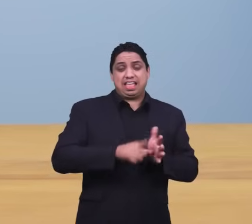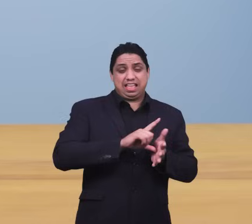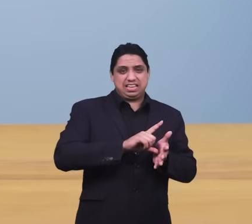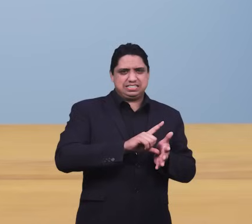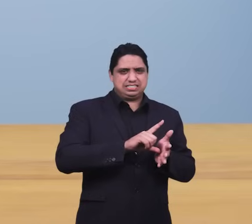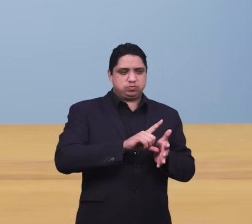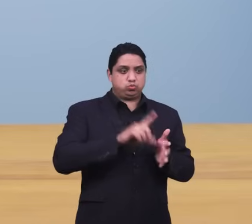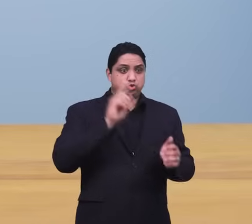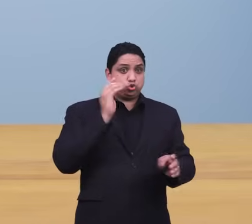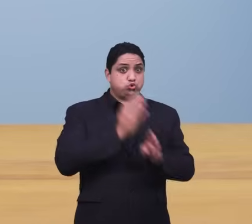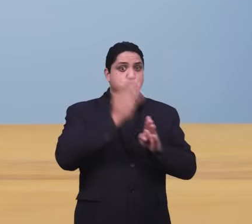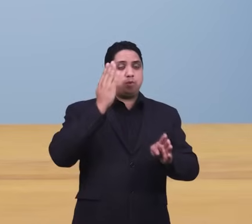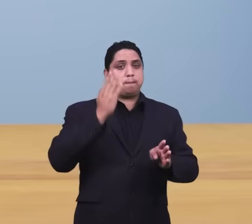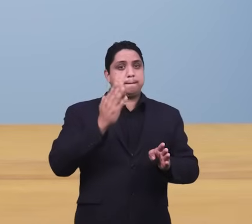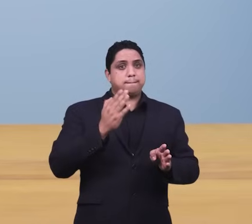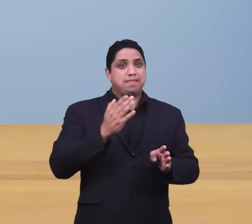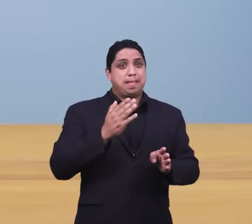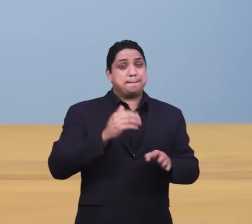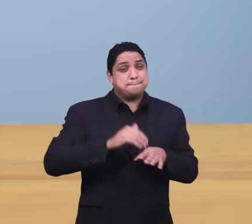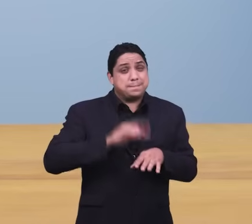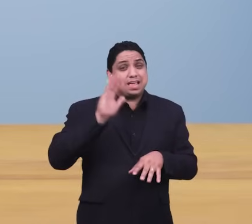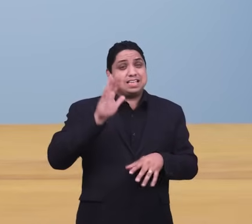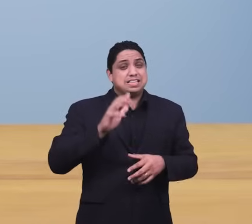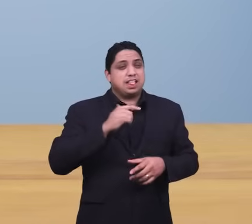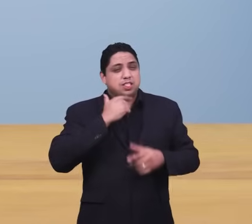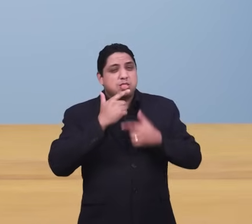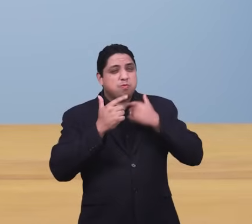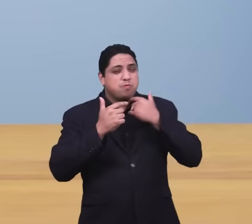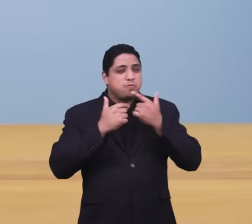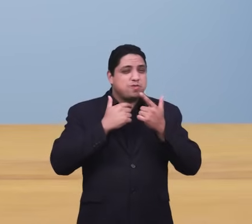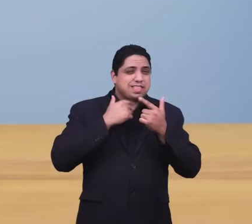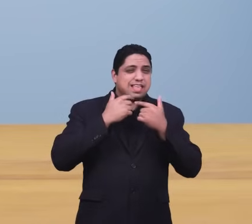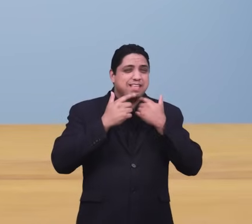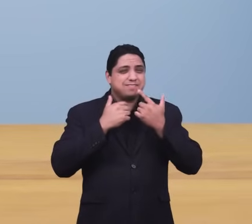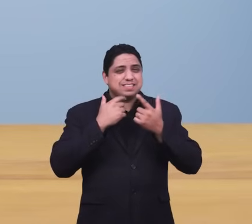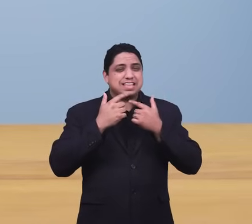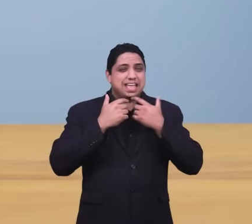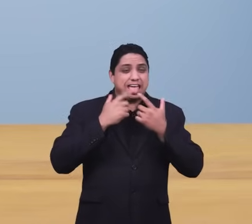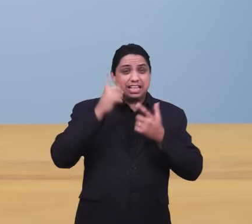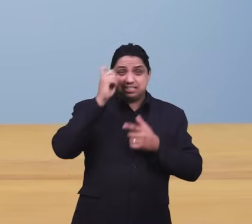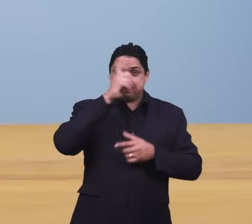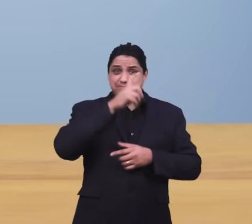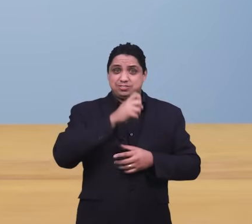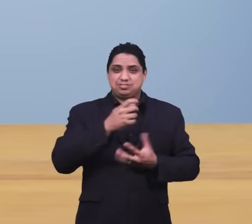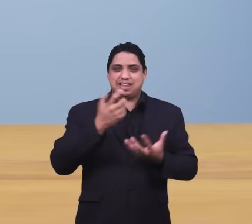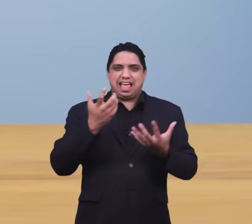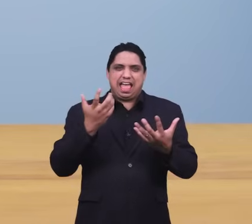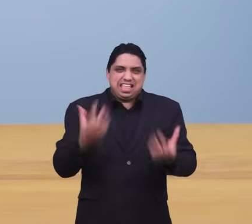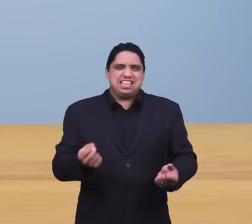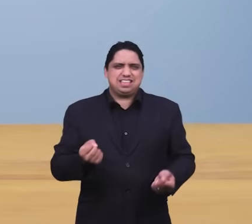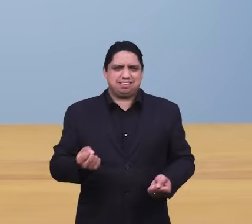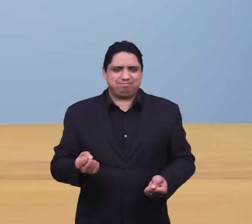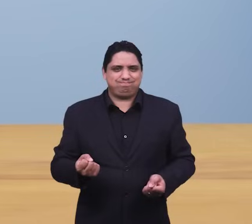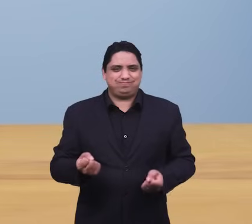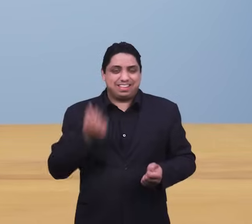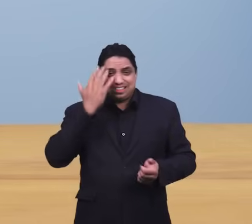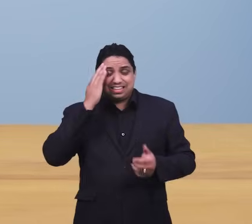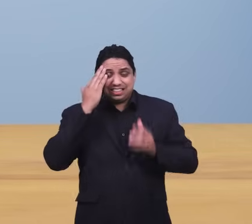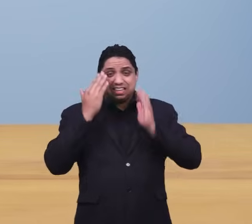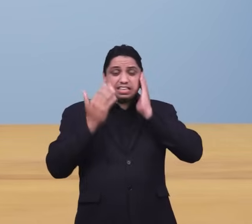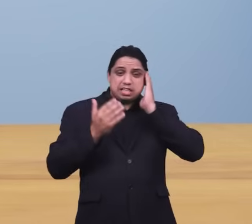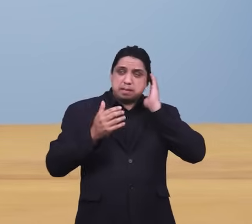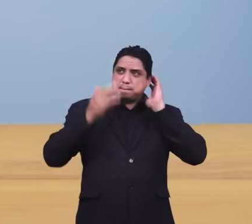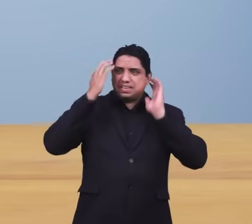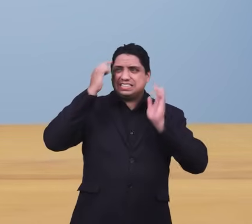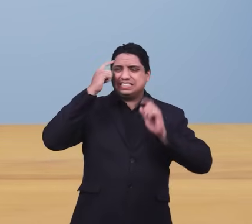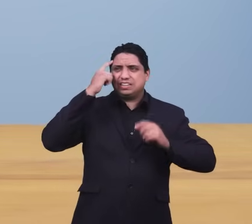o diagnóstico, mais essa dúvida é difícil para os pais, no sentido de que eu vou dar conta